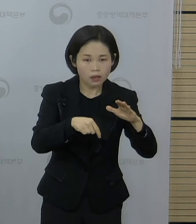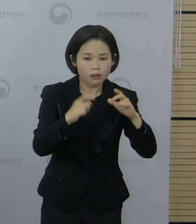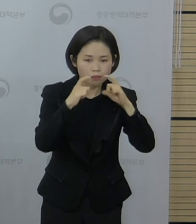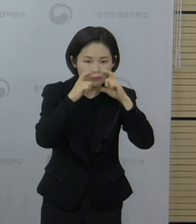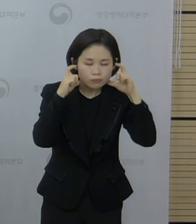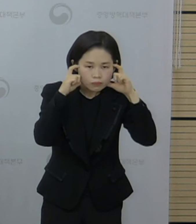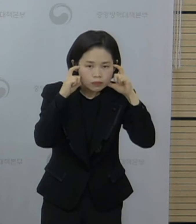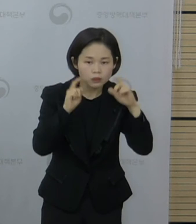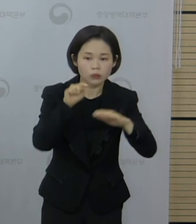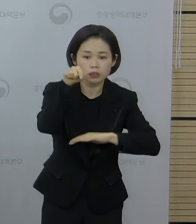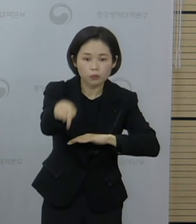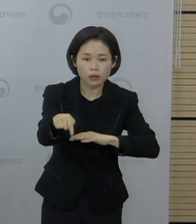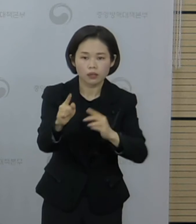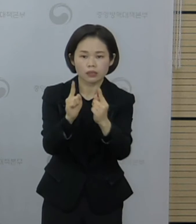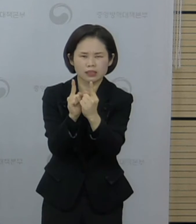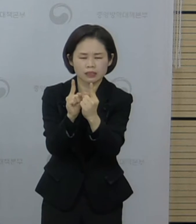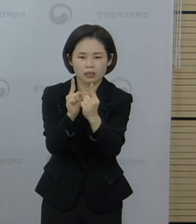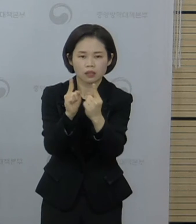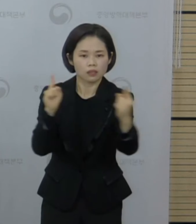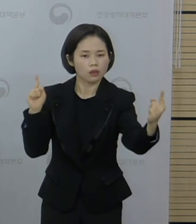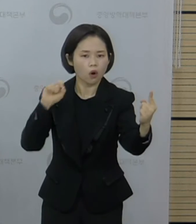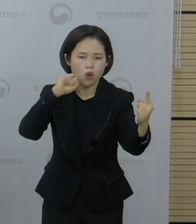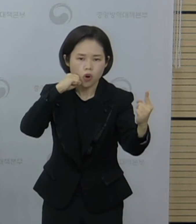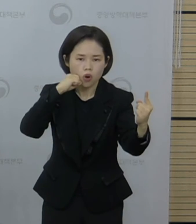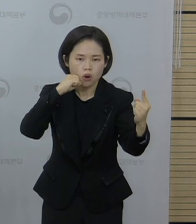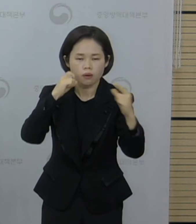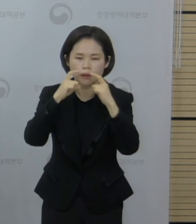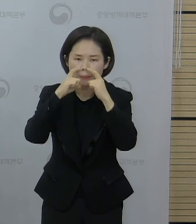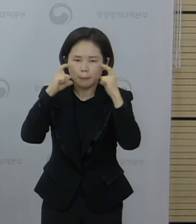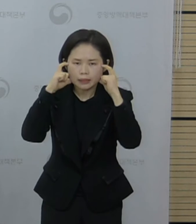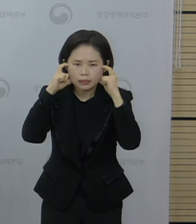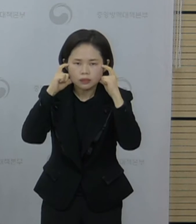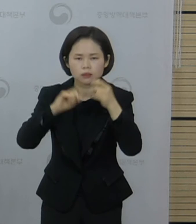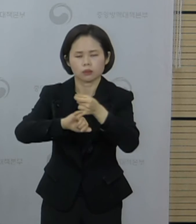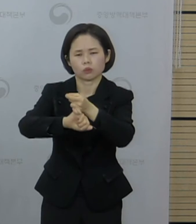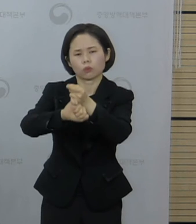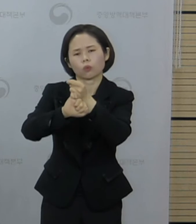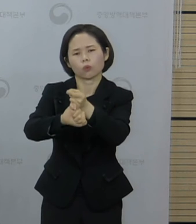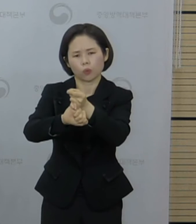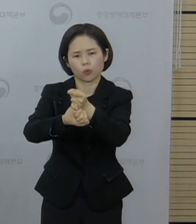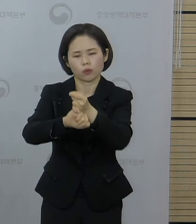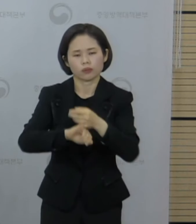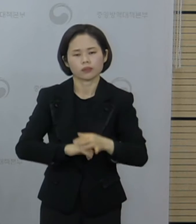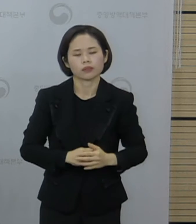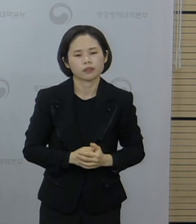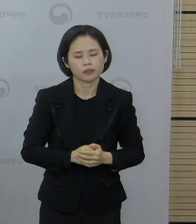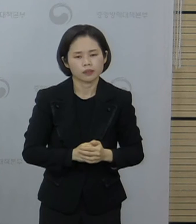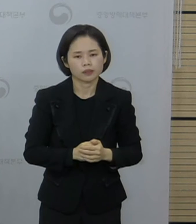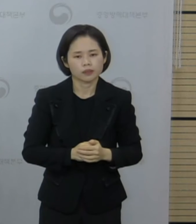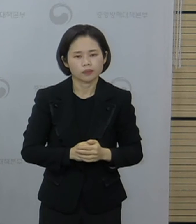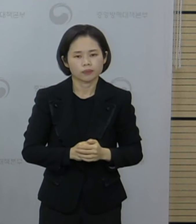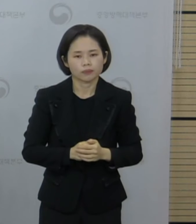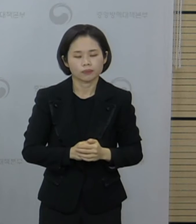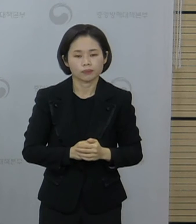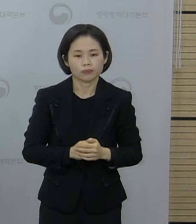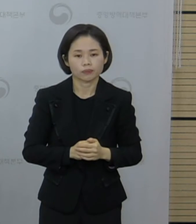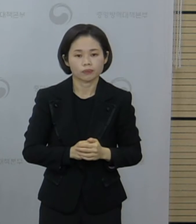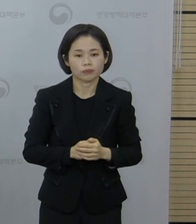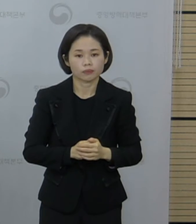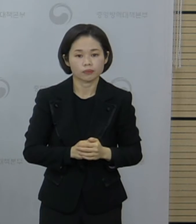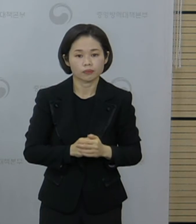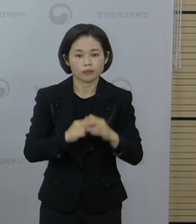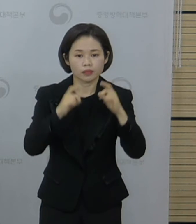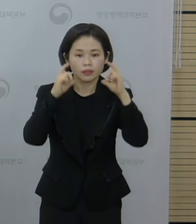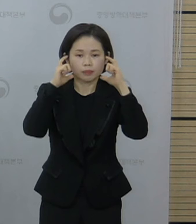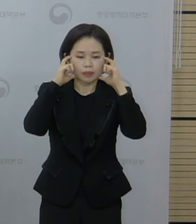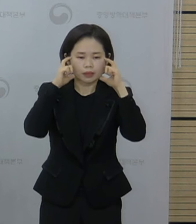유지가 어려운 신뢰 에서는 마스크를 잊지 말고 항상 마스크를 착용해 주십시오 추가 해서 마스크를